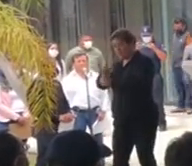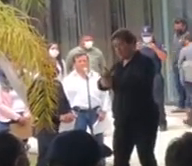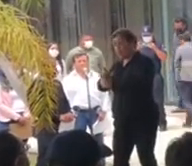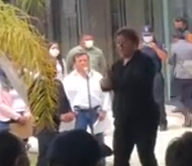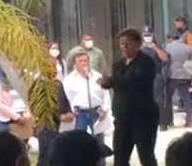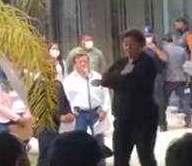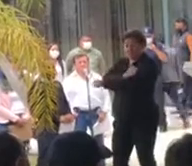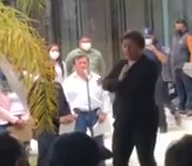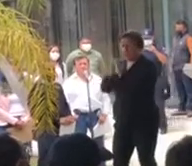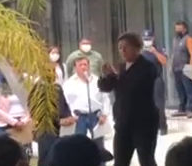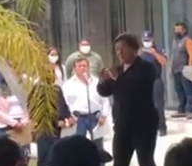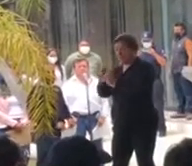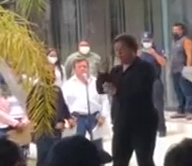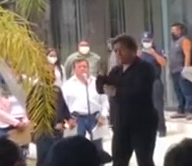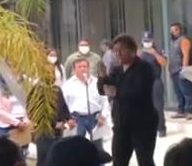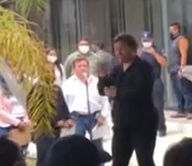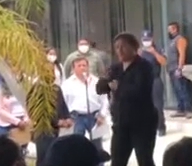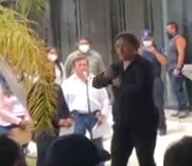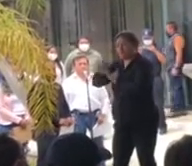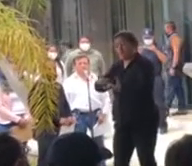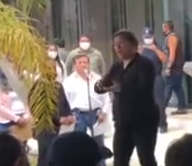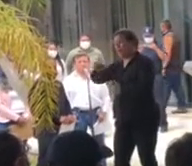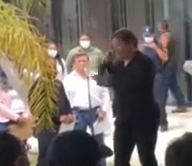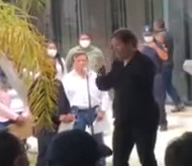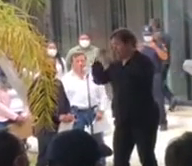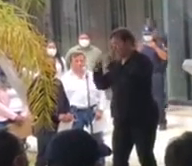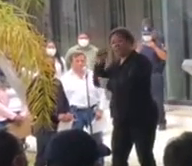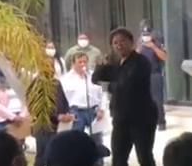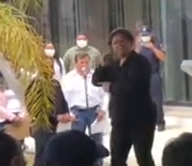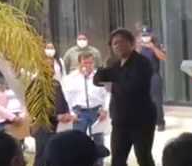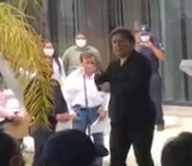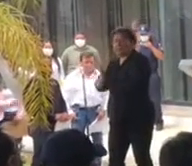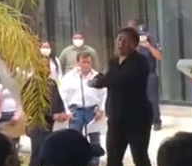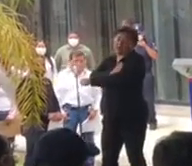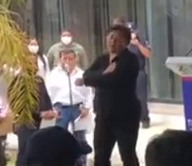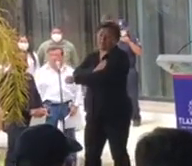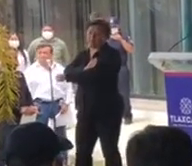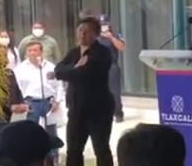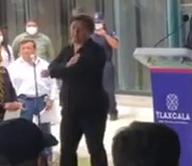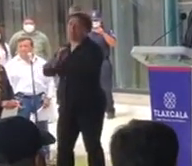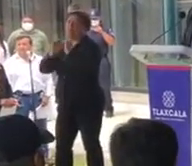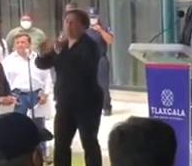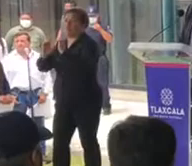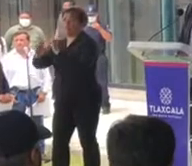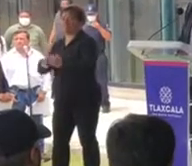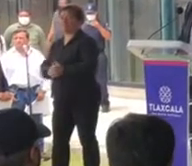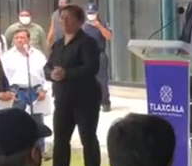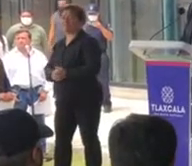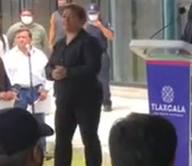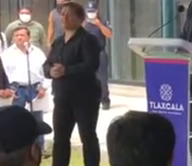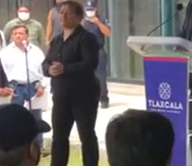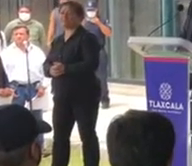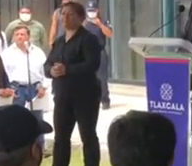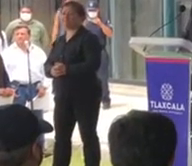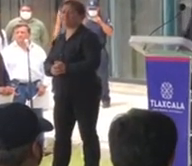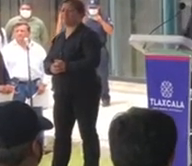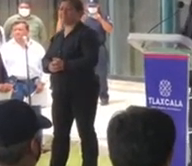que siempre y ya que en cualquier situación